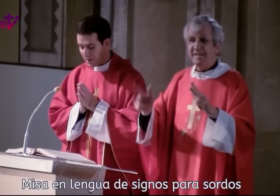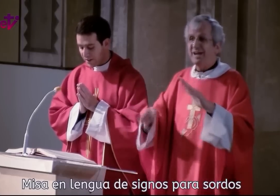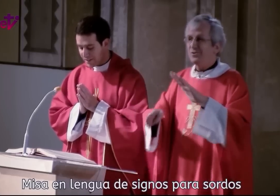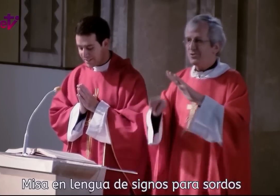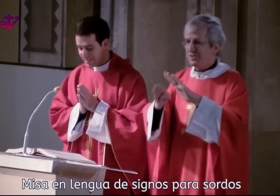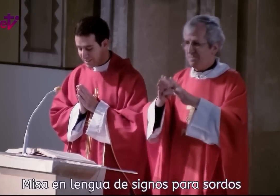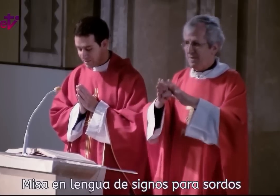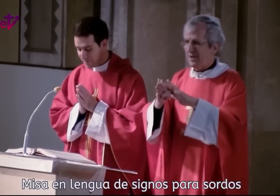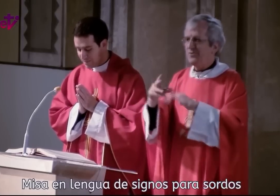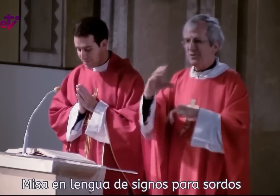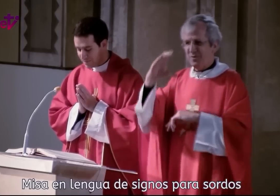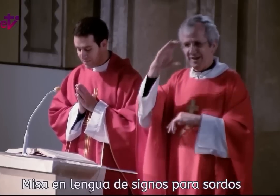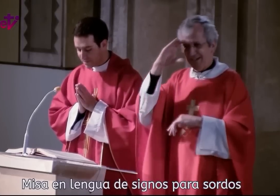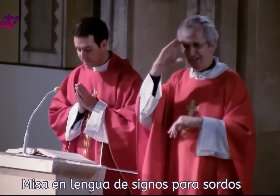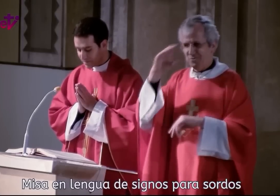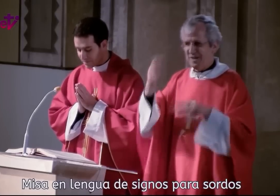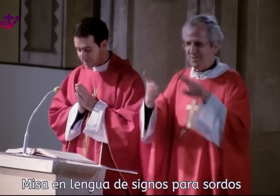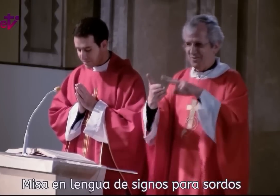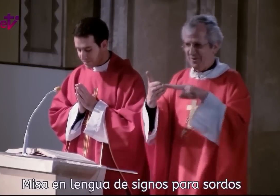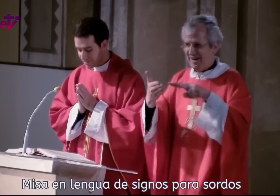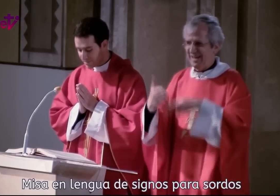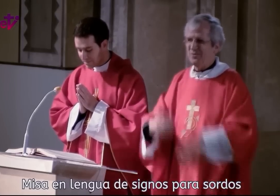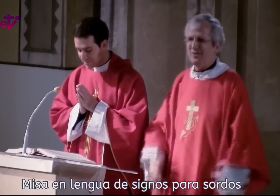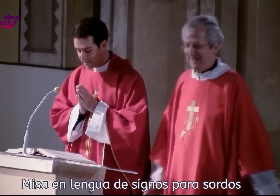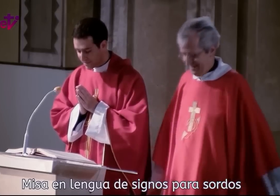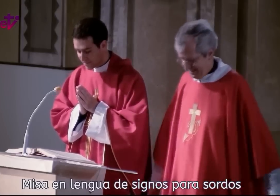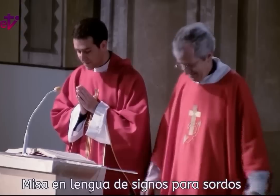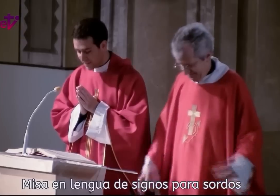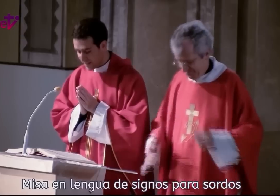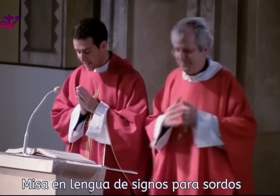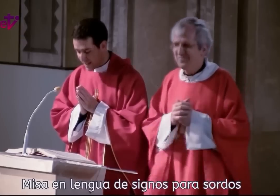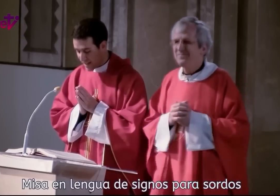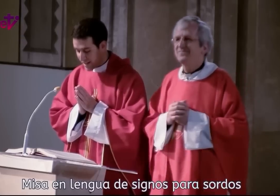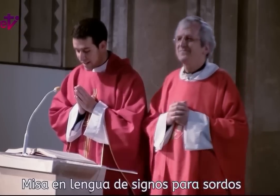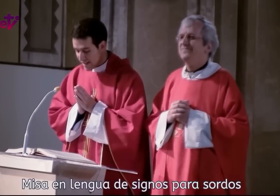Podéis sentaros para continuar escuchando la lectura.